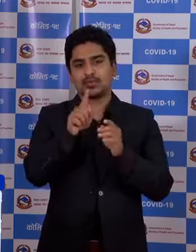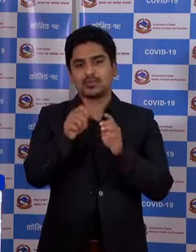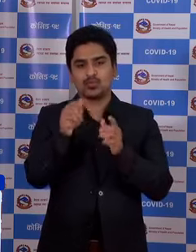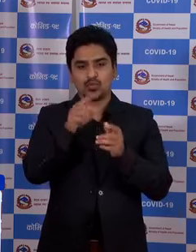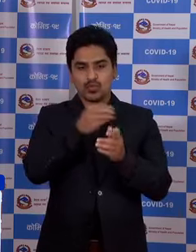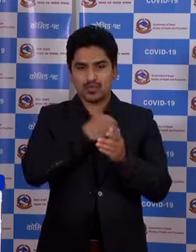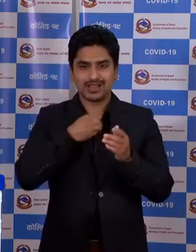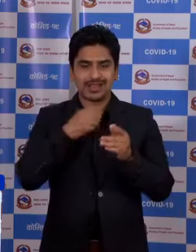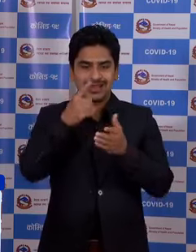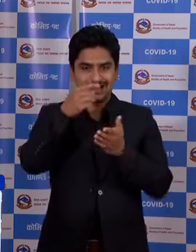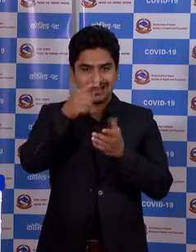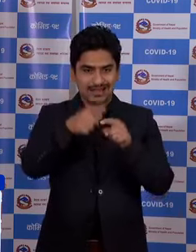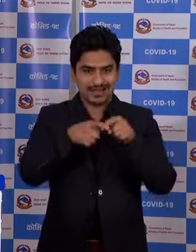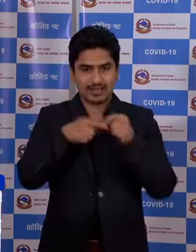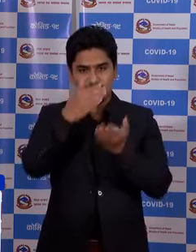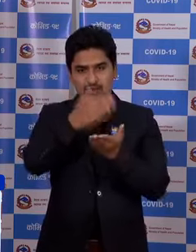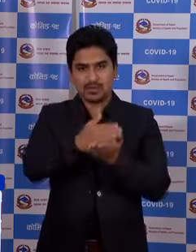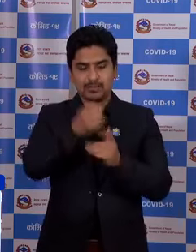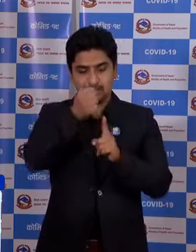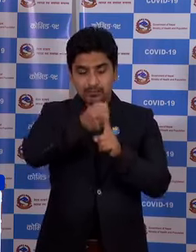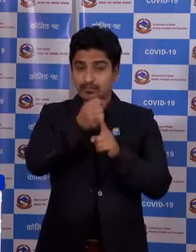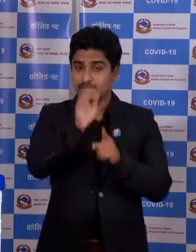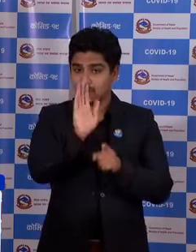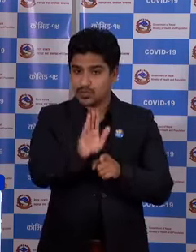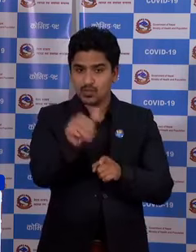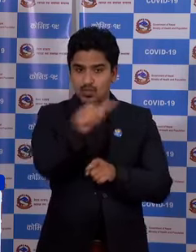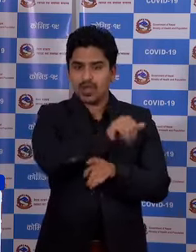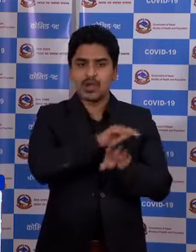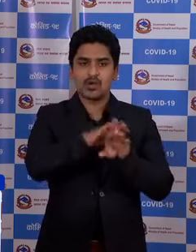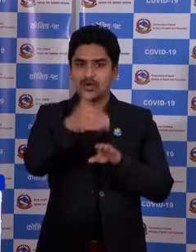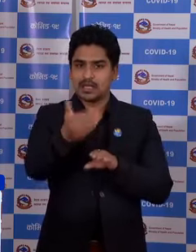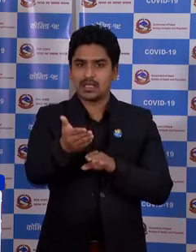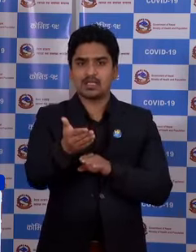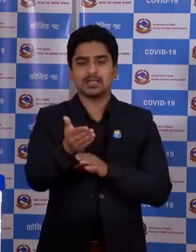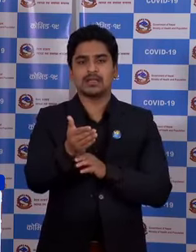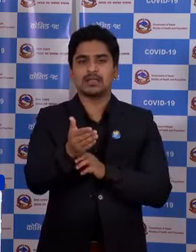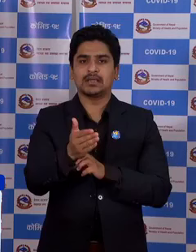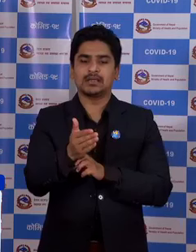उपचार नियन्त्रण रोकथाममा खटिनु भएको छ उहाँहरूलाई